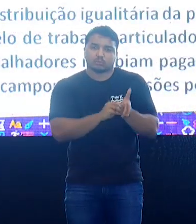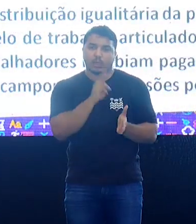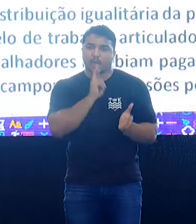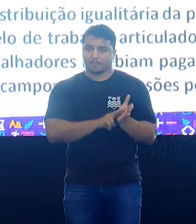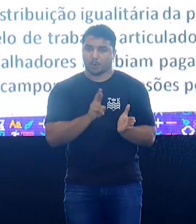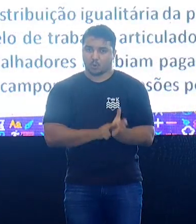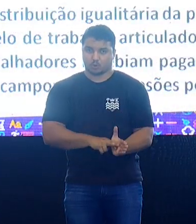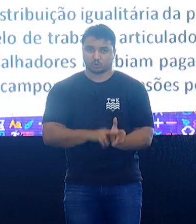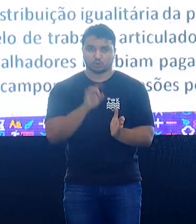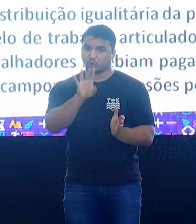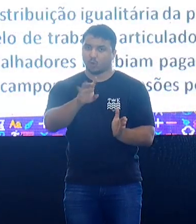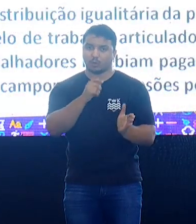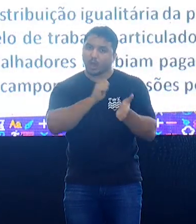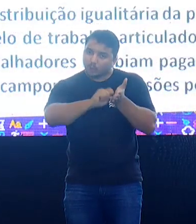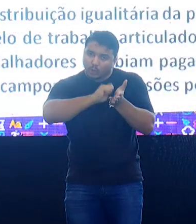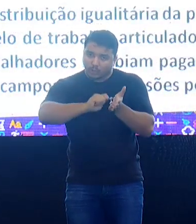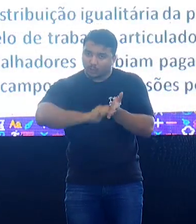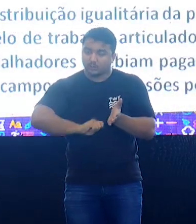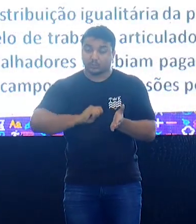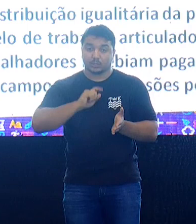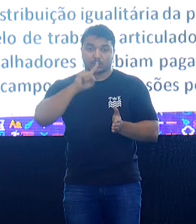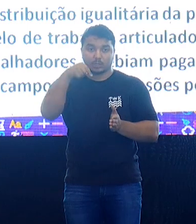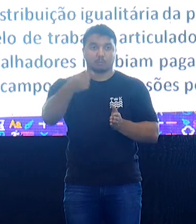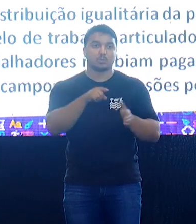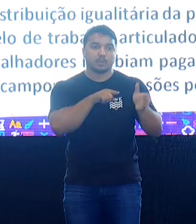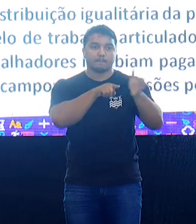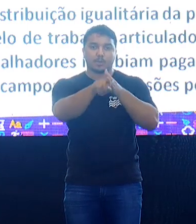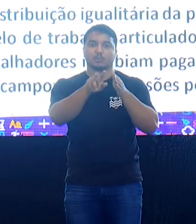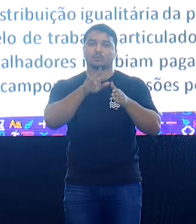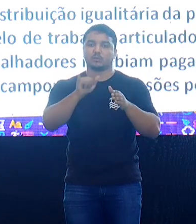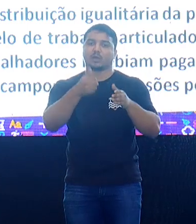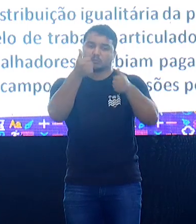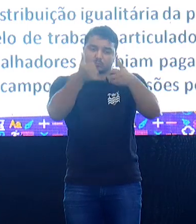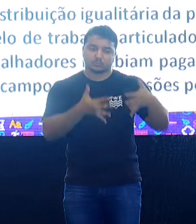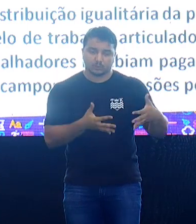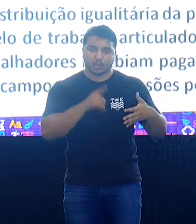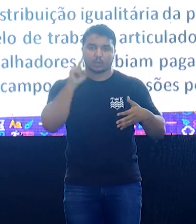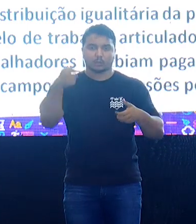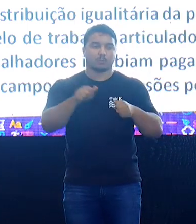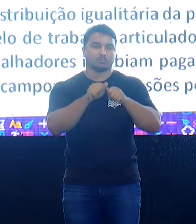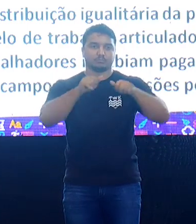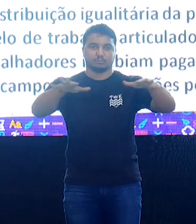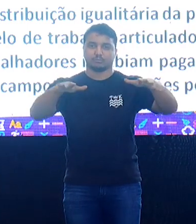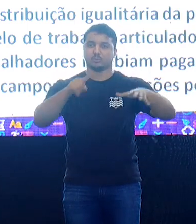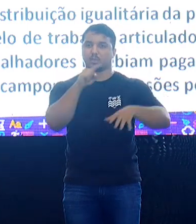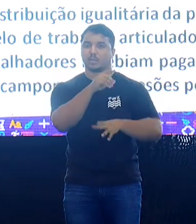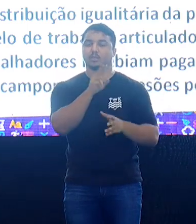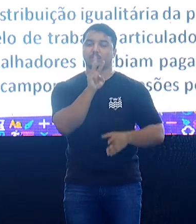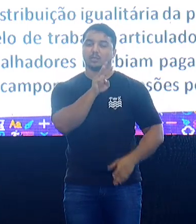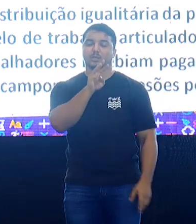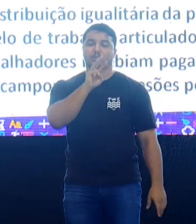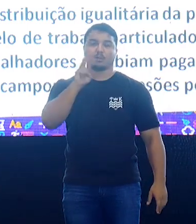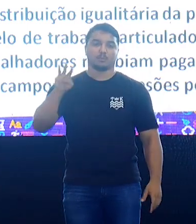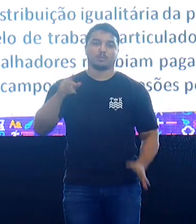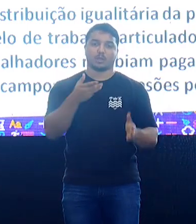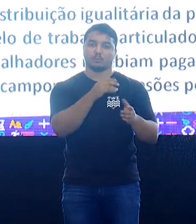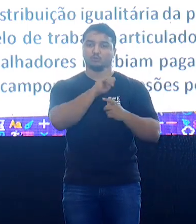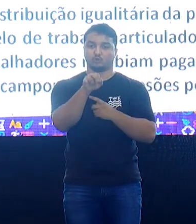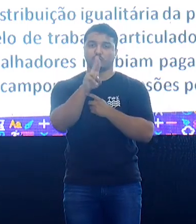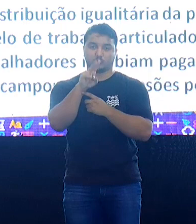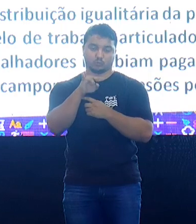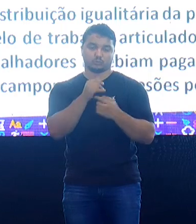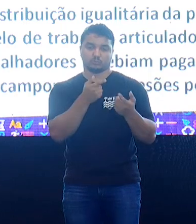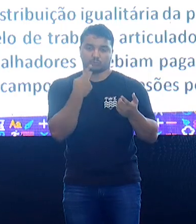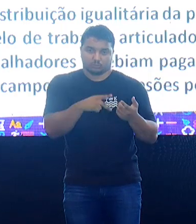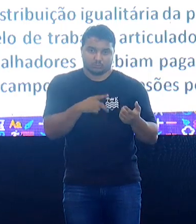questões, certo? Eu vou mandar essas questões comentadas para vocês e a gente vai para os modos de produção para a gente não